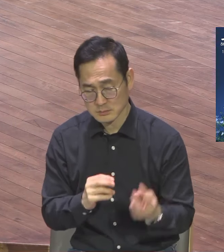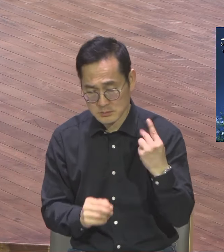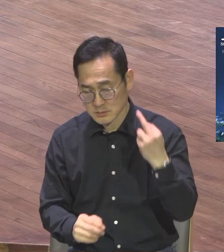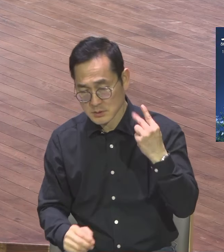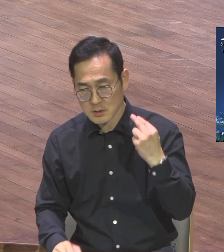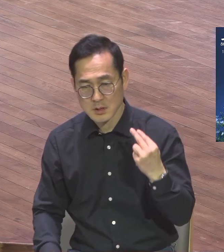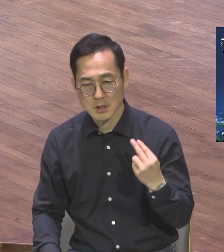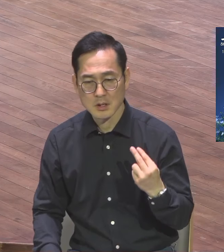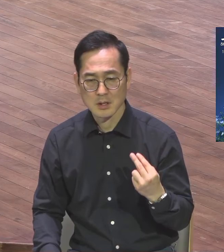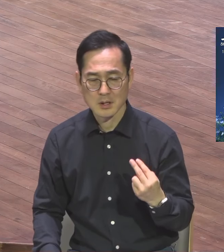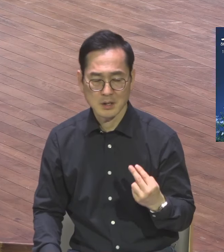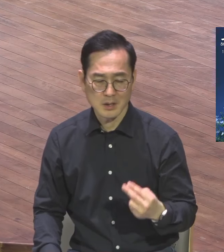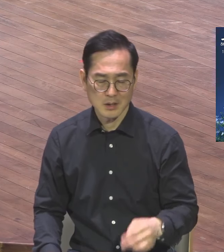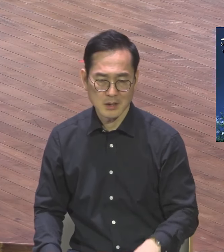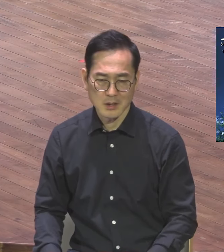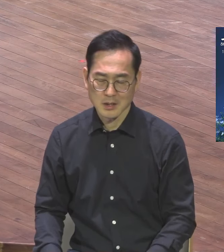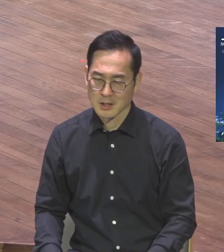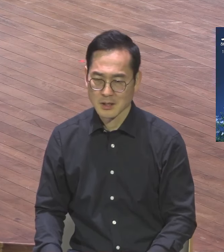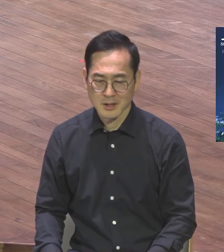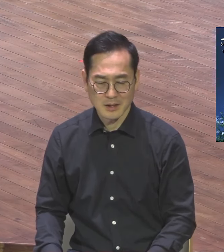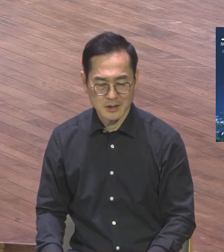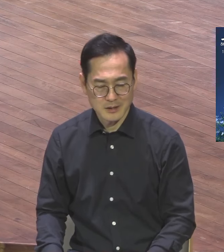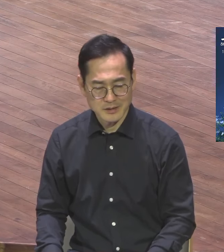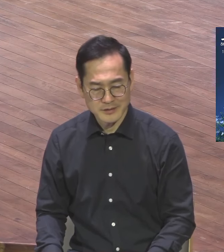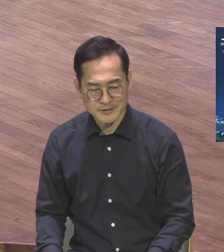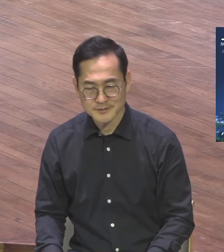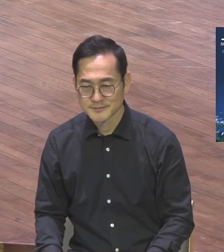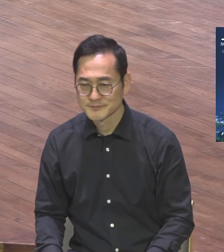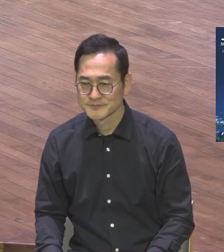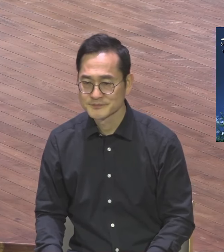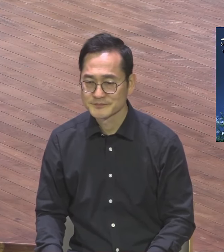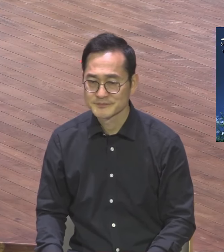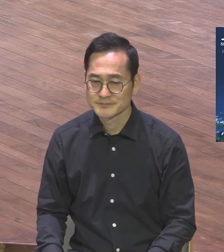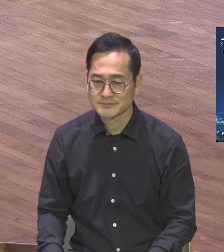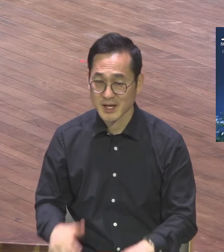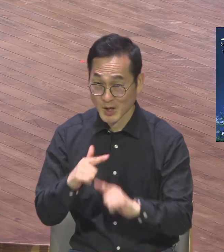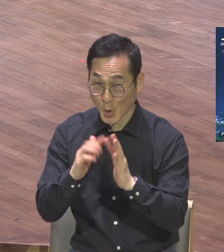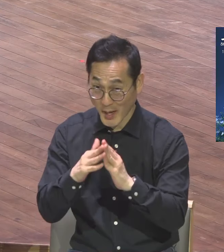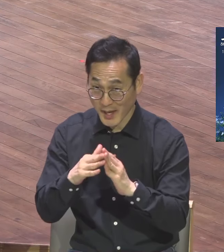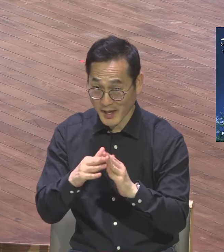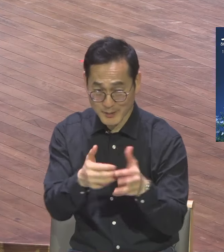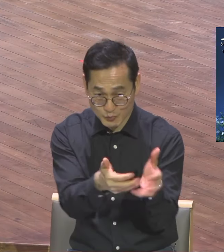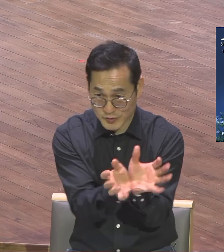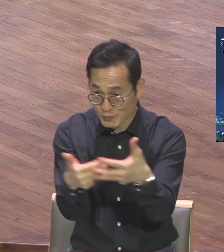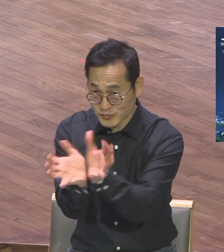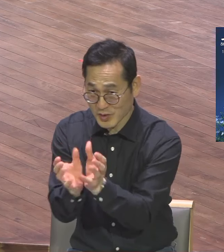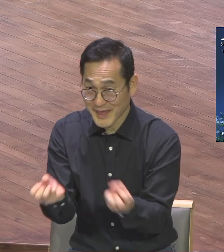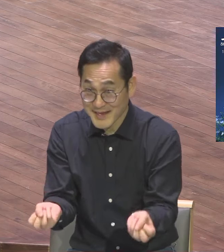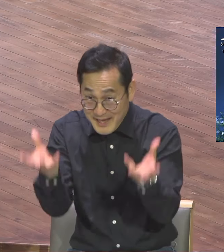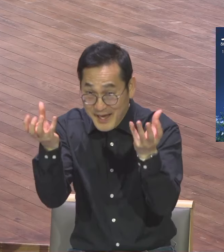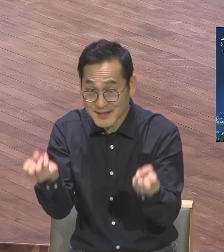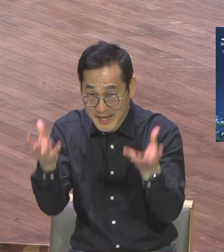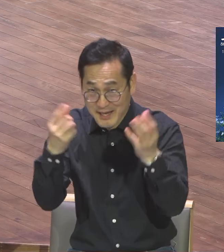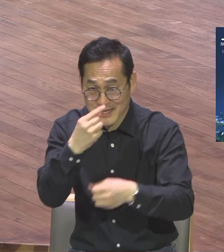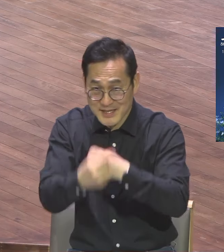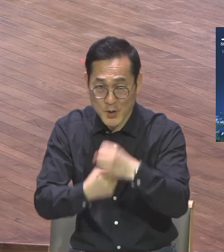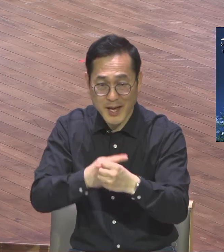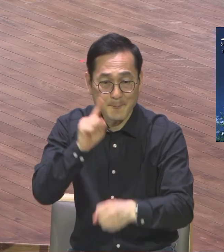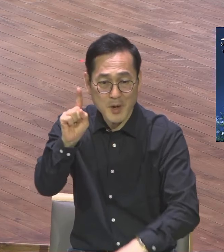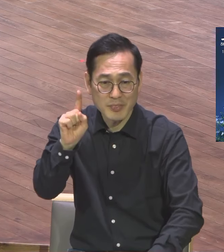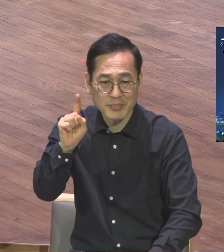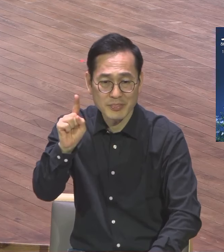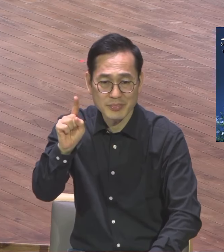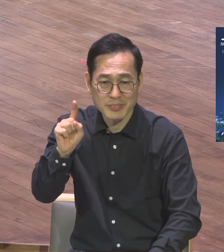여러분 교회가 지금 이 행사하는 게요. 이 모든 기관 1년에 한 번 한 1년에 한 번. 그것도 다 못해요. 기관이 너무